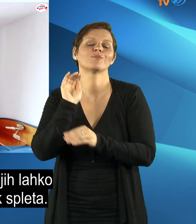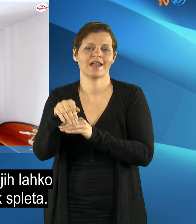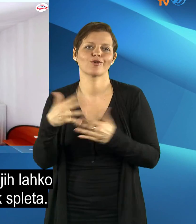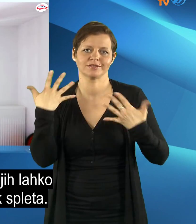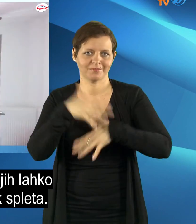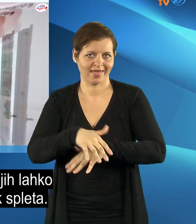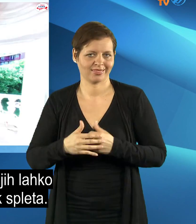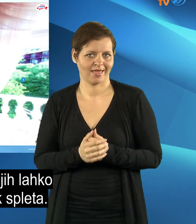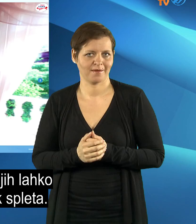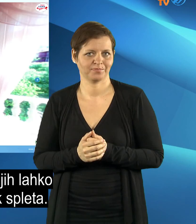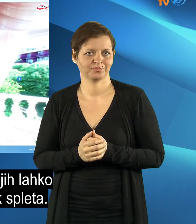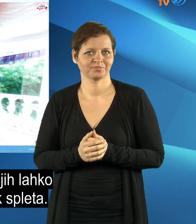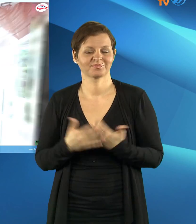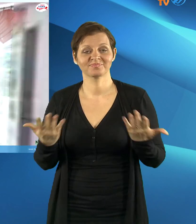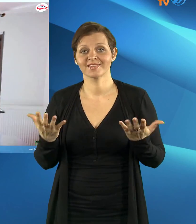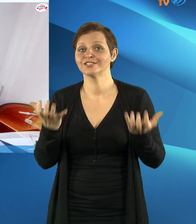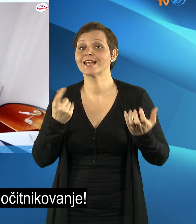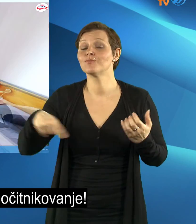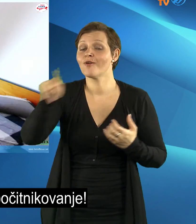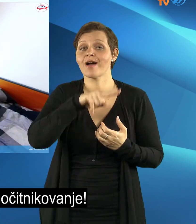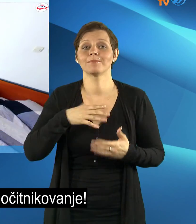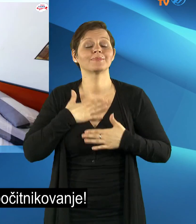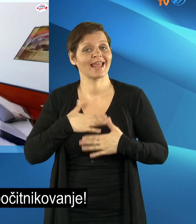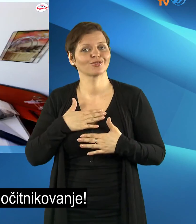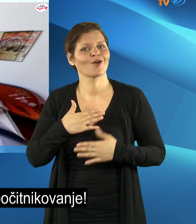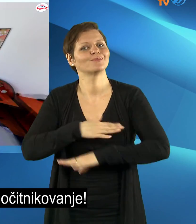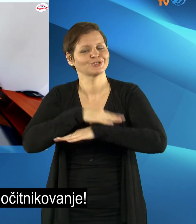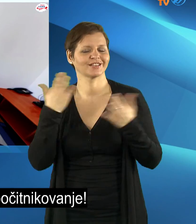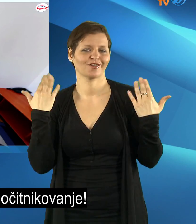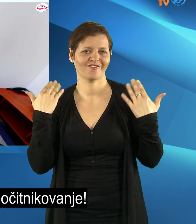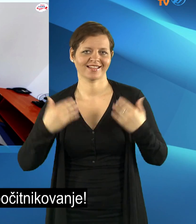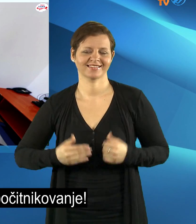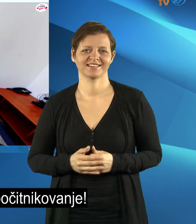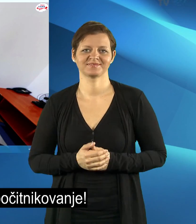Želimo vam prijetno počitnikovanje.